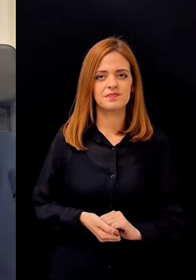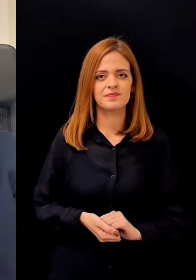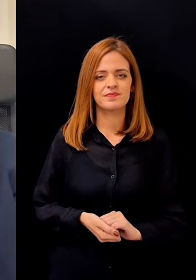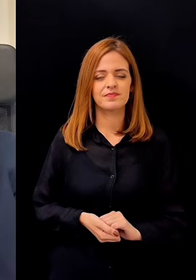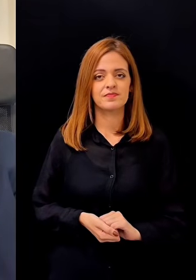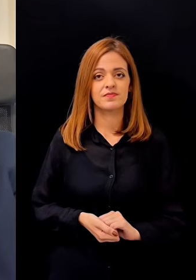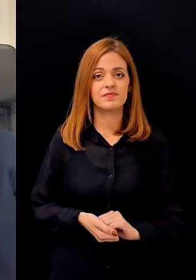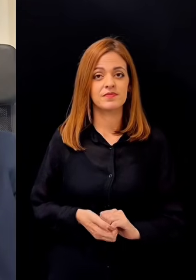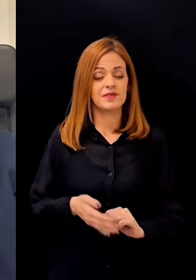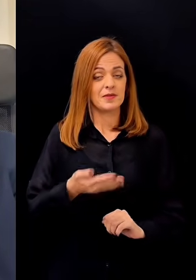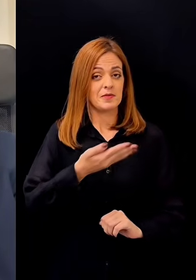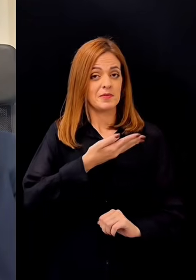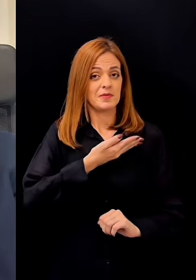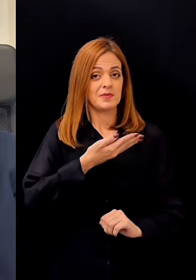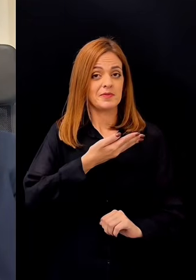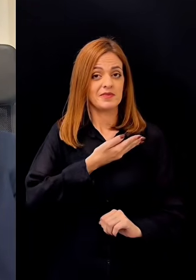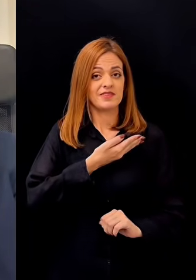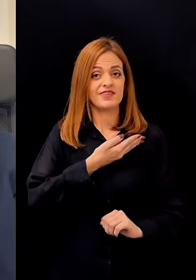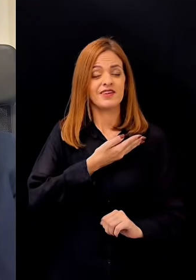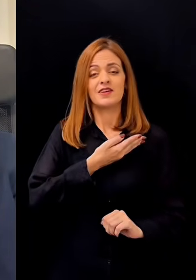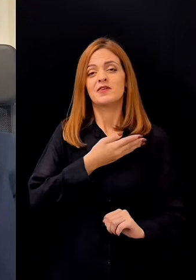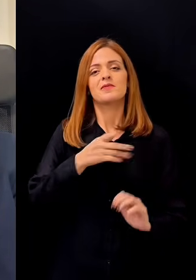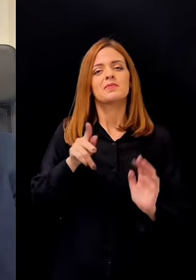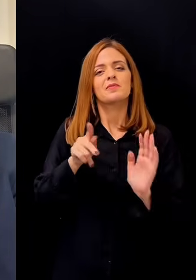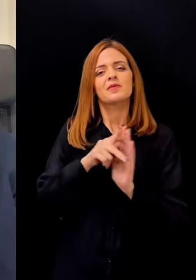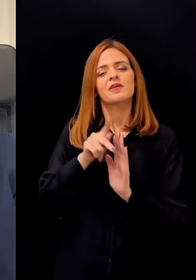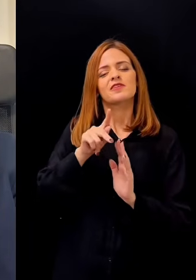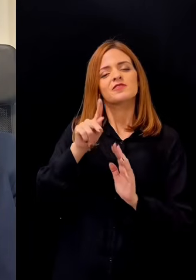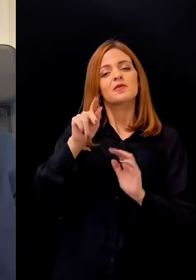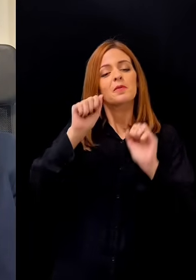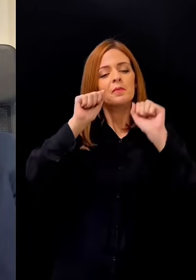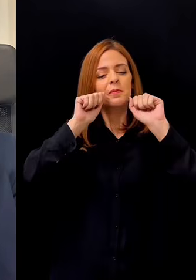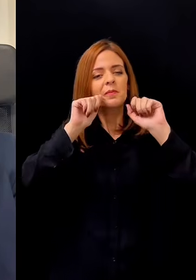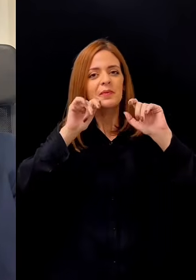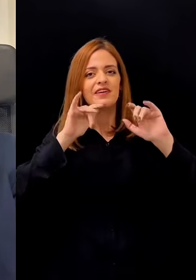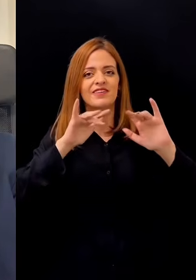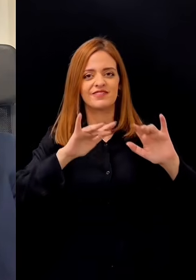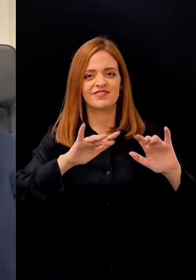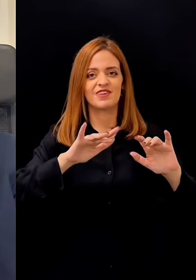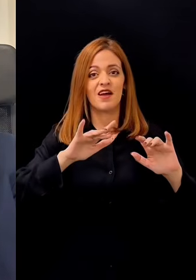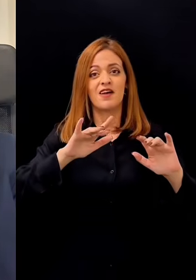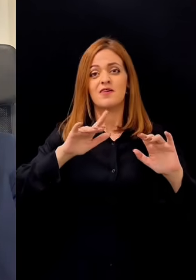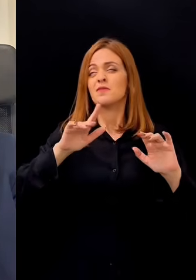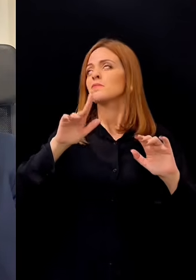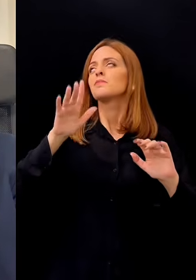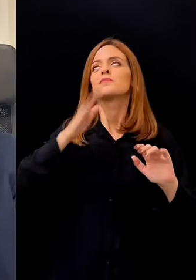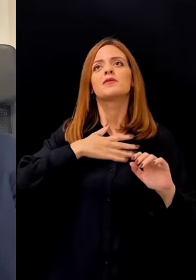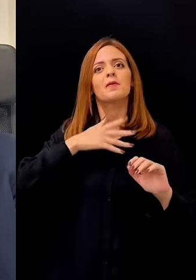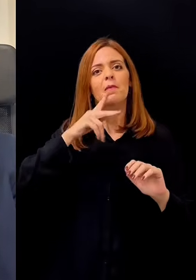Amigos e benditos e amados de meu Pai,